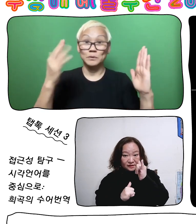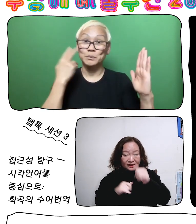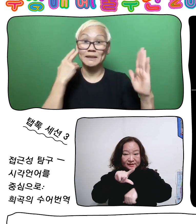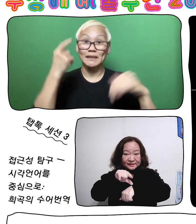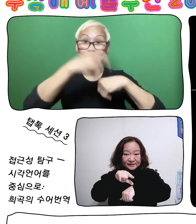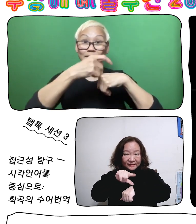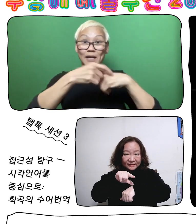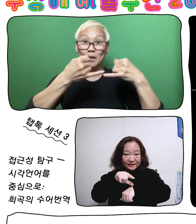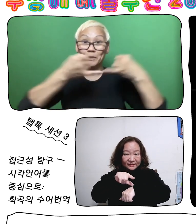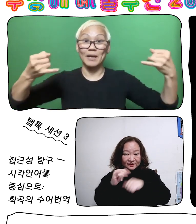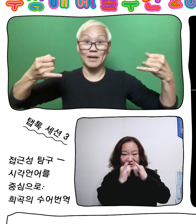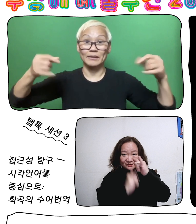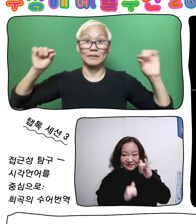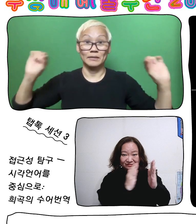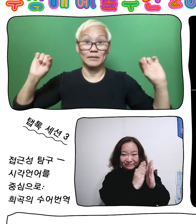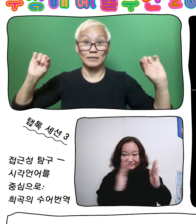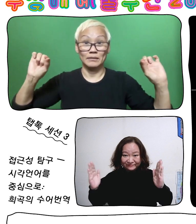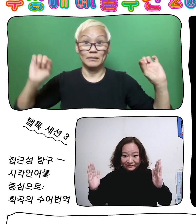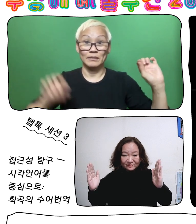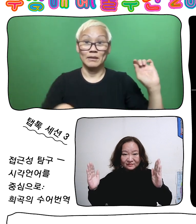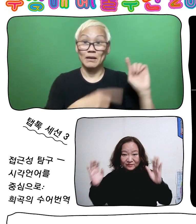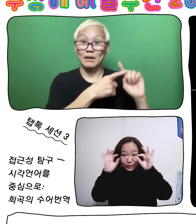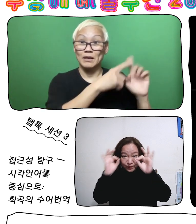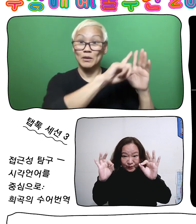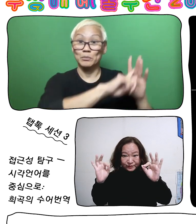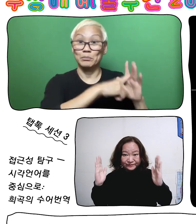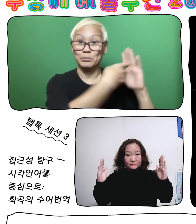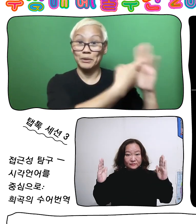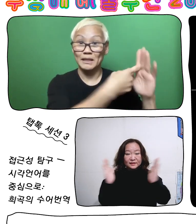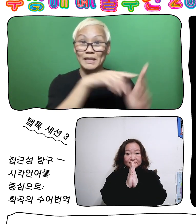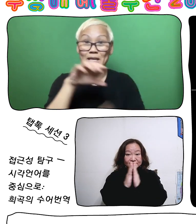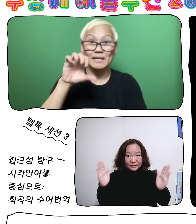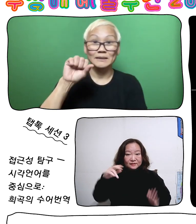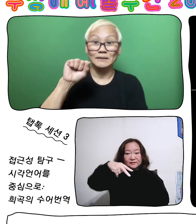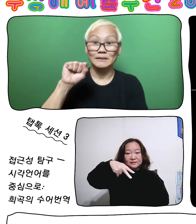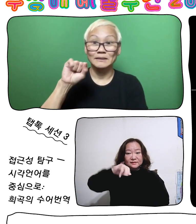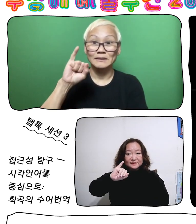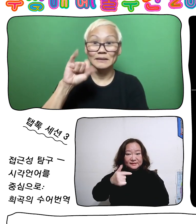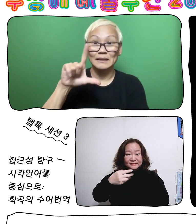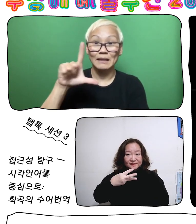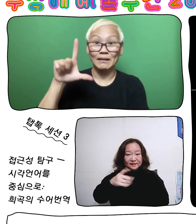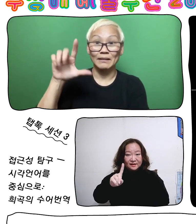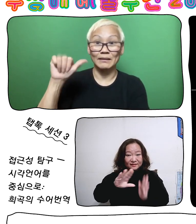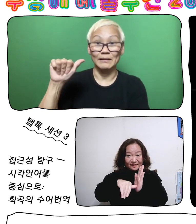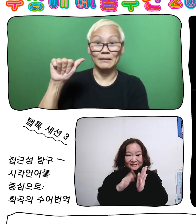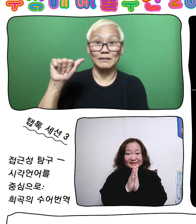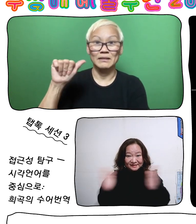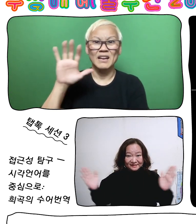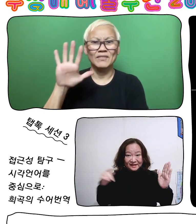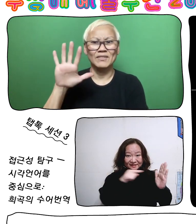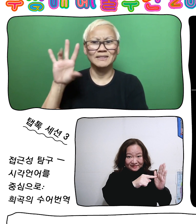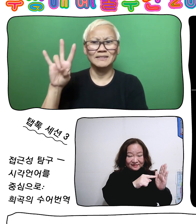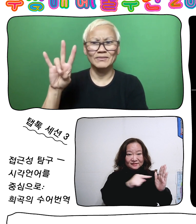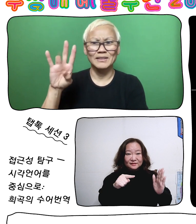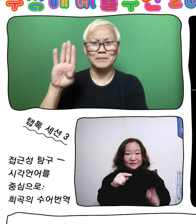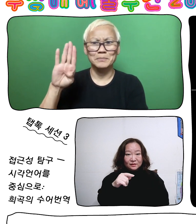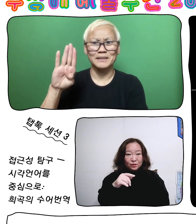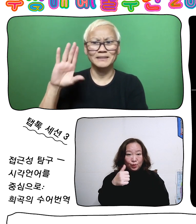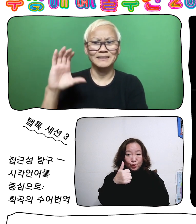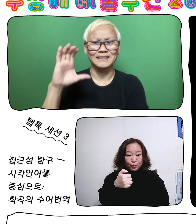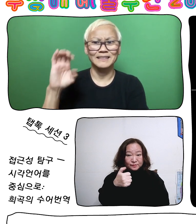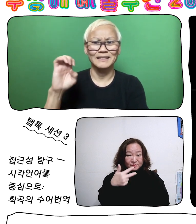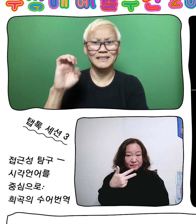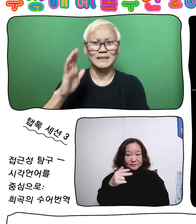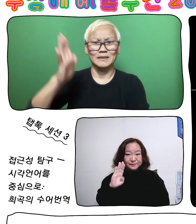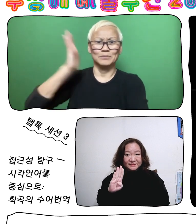한국어의 역사를 시간의 흐름에 따라 표기한 그래프입니다. 보여드리는 그래프의 시작점은 BC 57년의